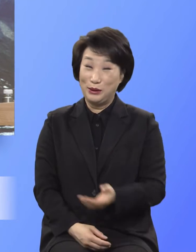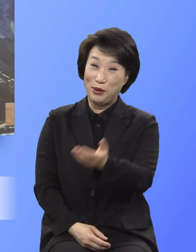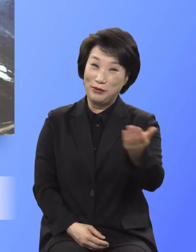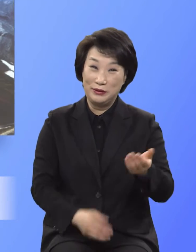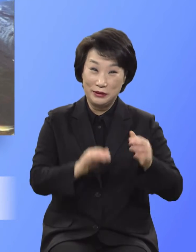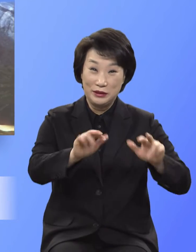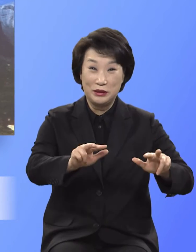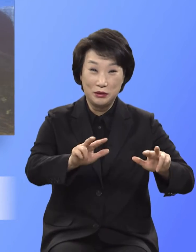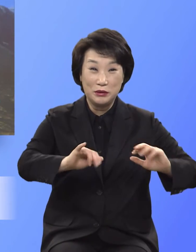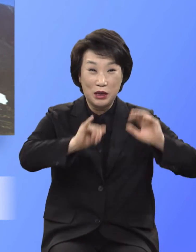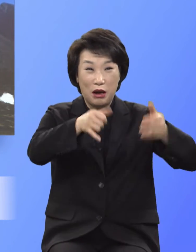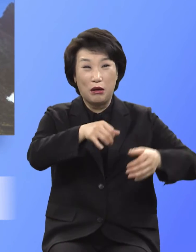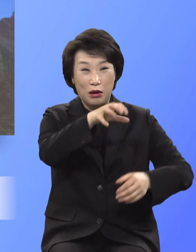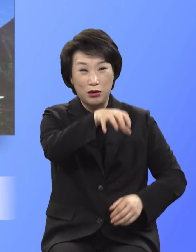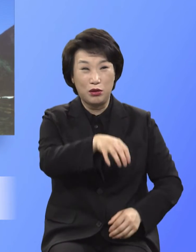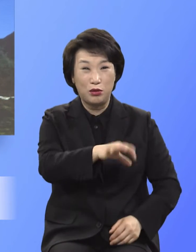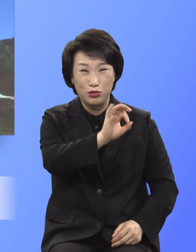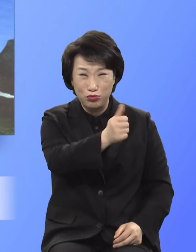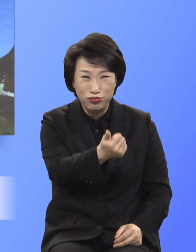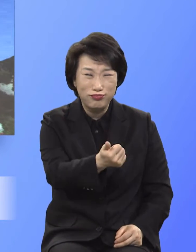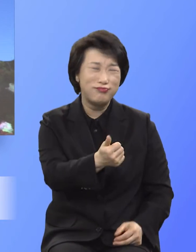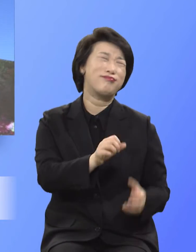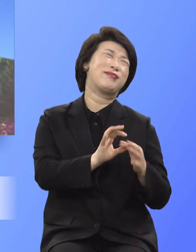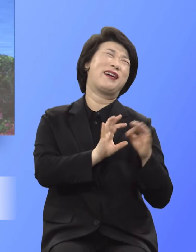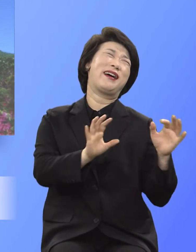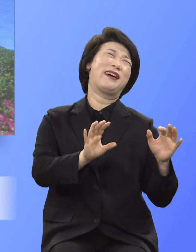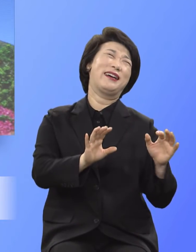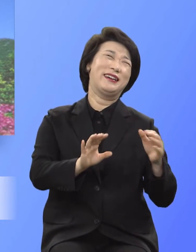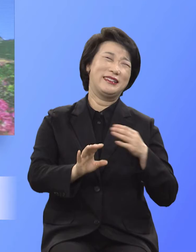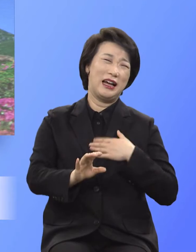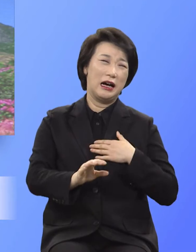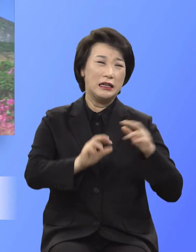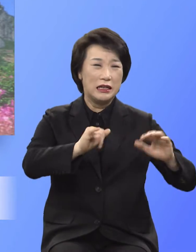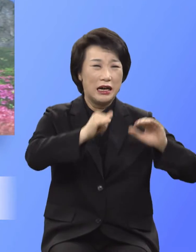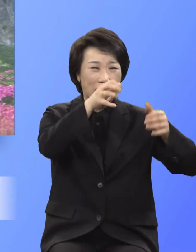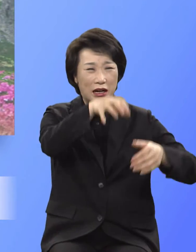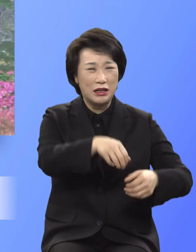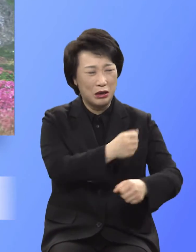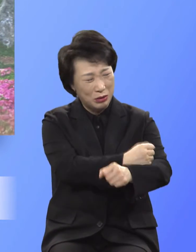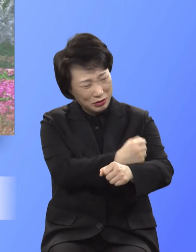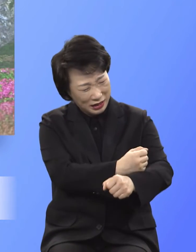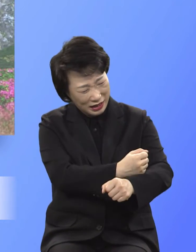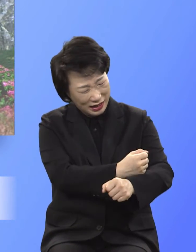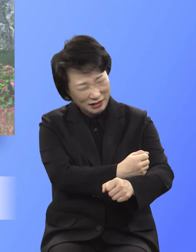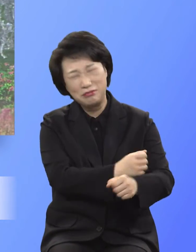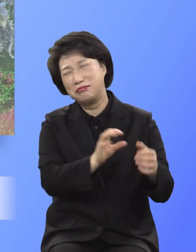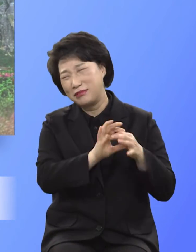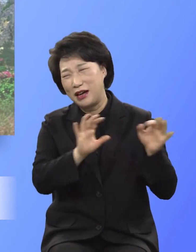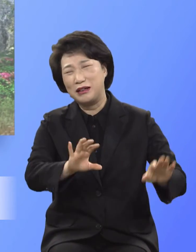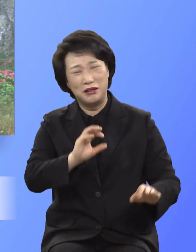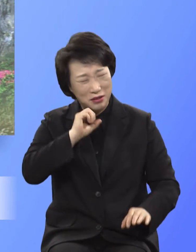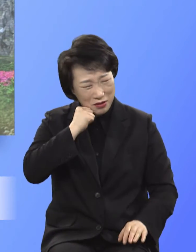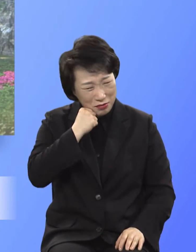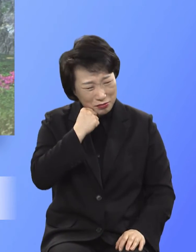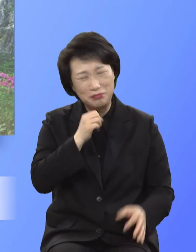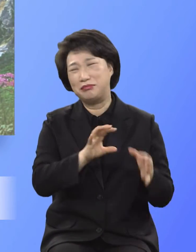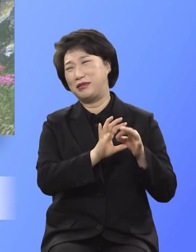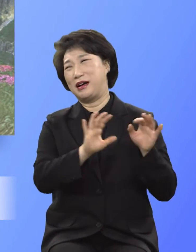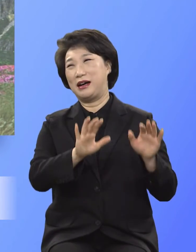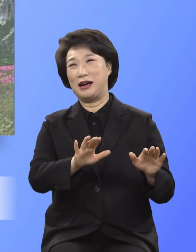까짓것쯤 세상에서 가난하면 어때요? 세상에서 힘들면 어때요? 지금 어려우면